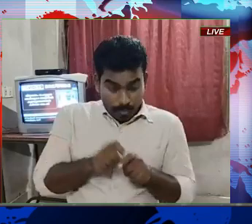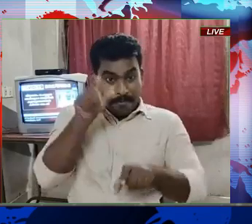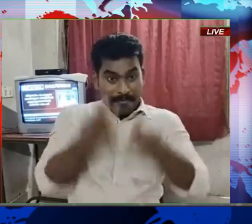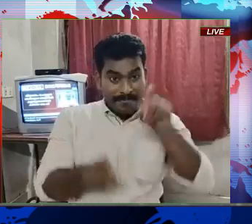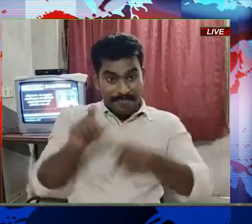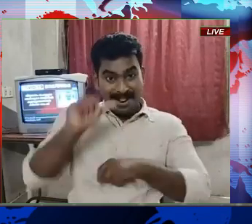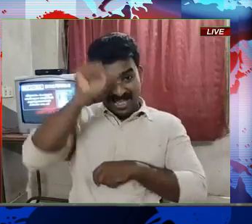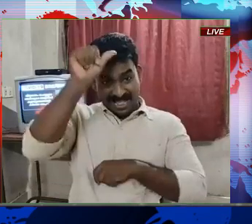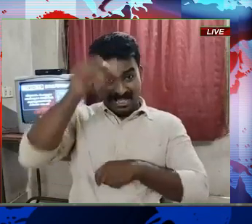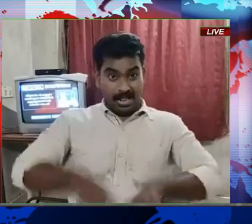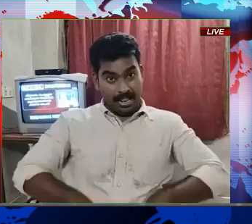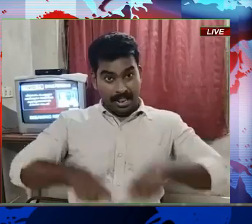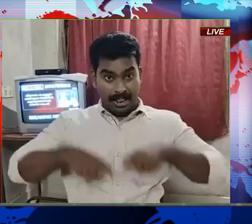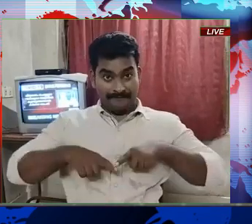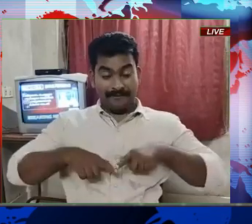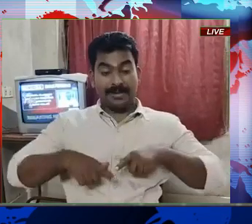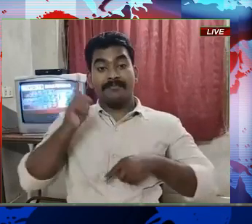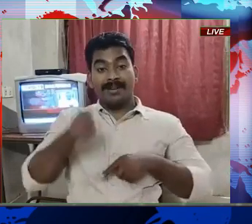ഇതിൻ്റെ ഭാഗമായി